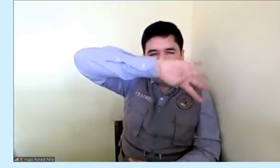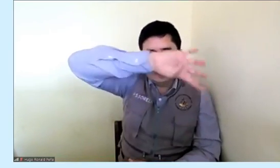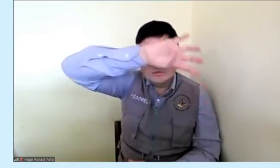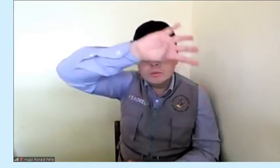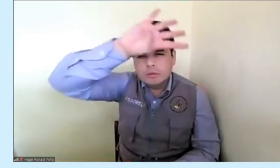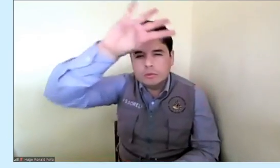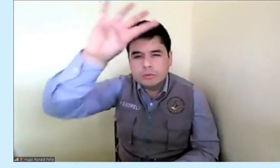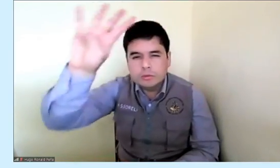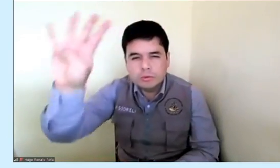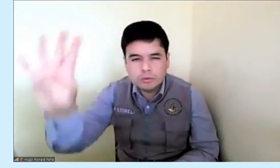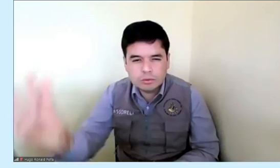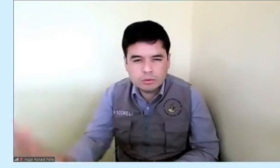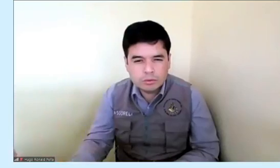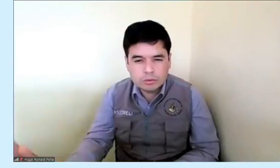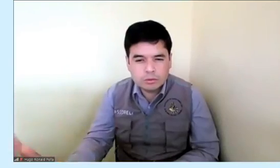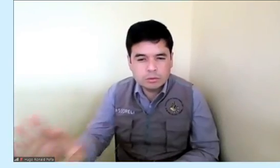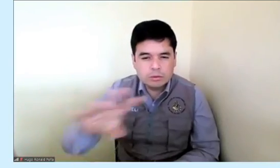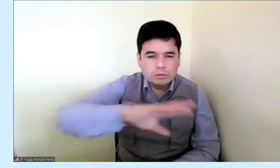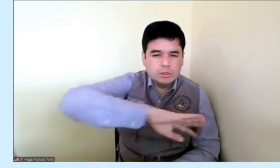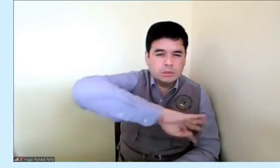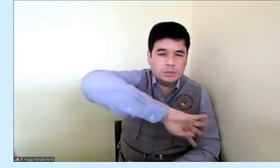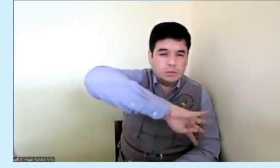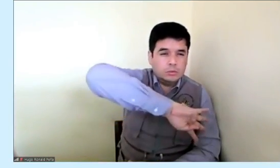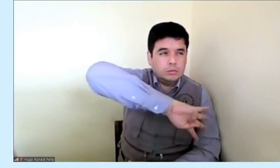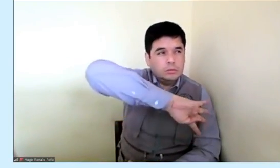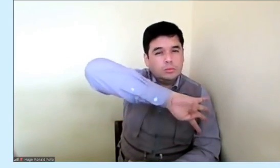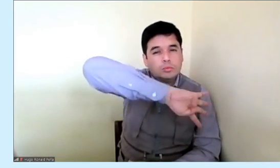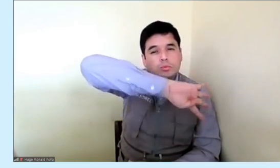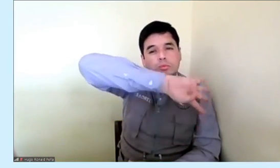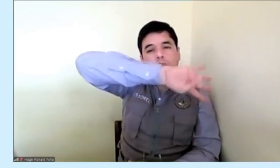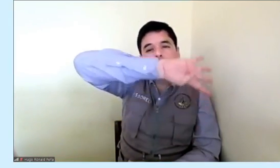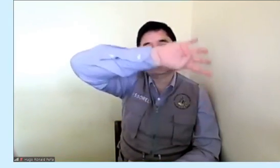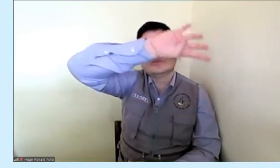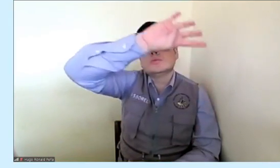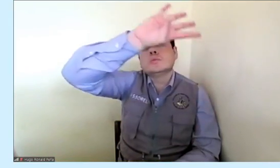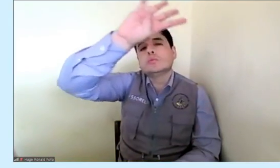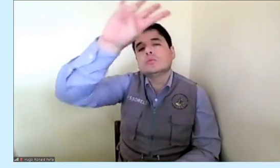Esta es la señal para arco iris. Un arco con el número 4.